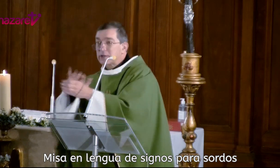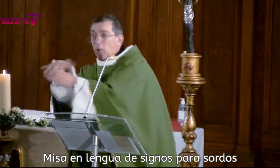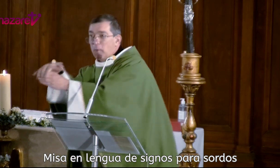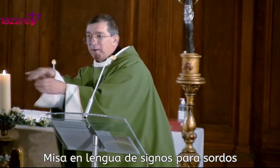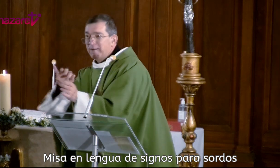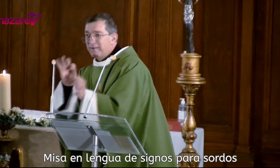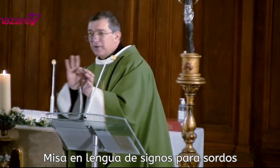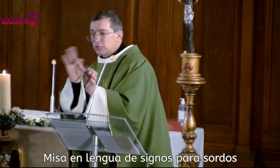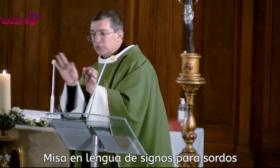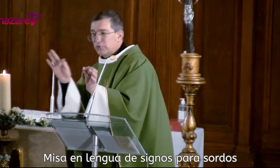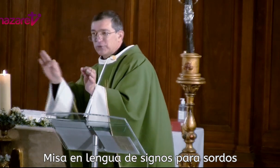copa.